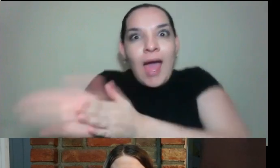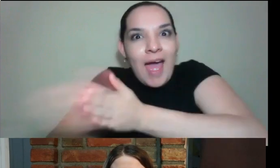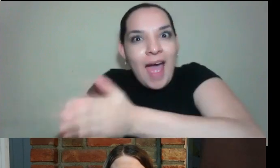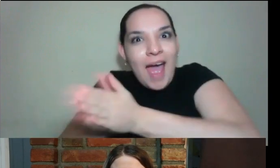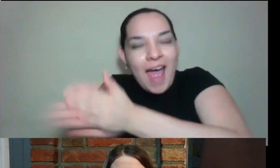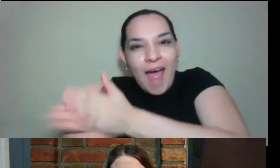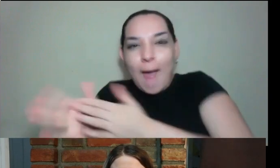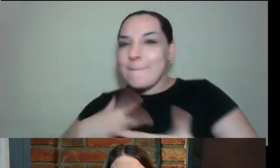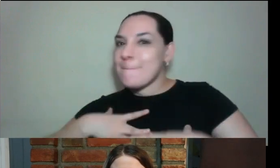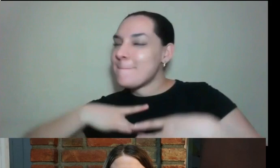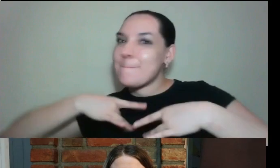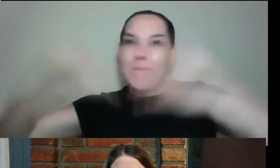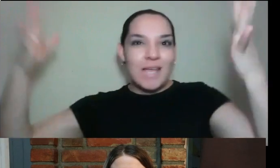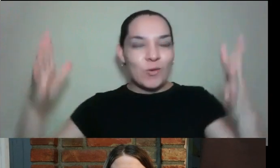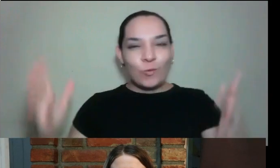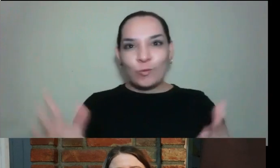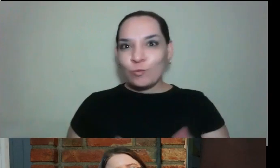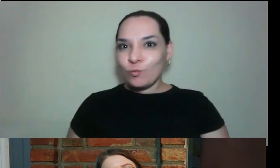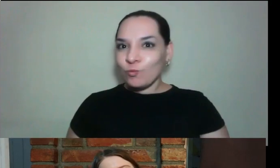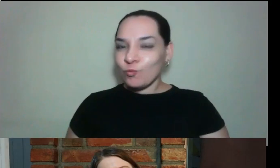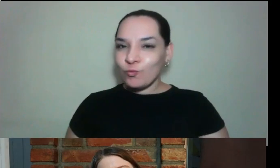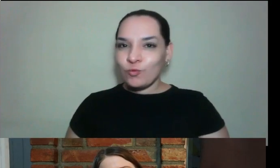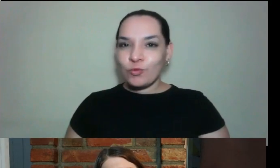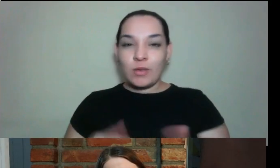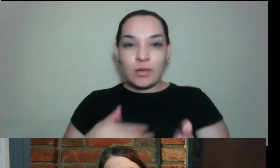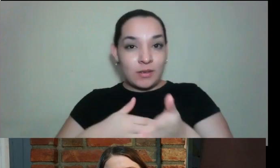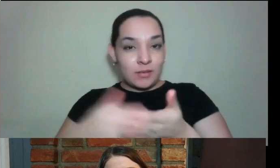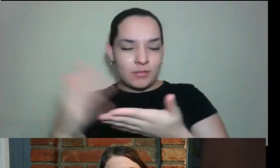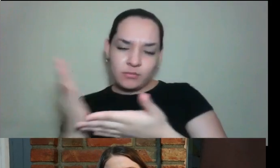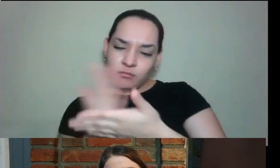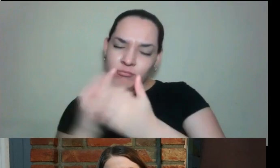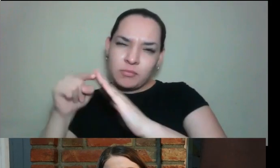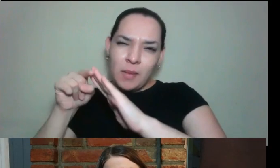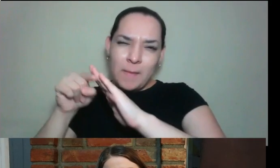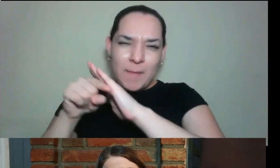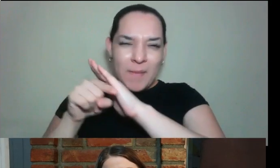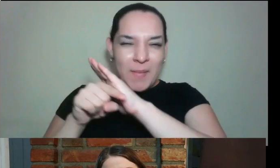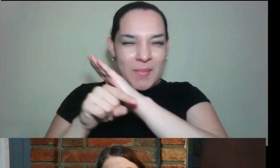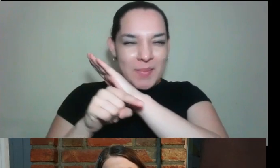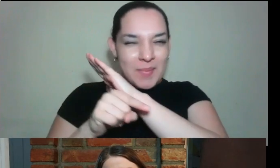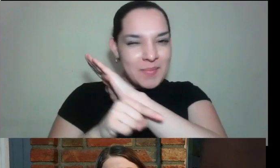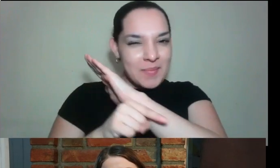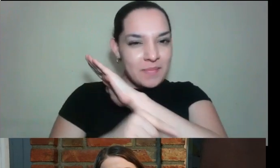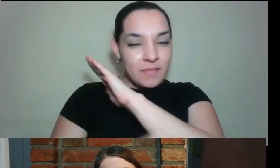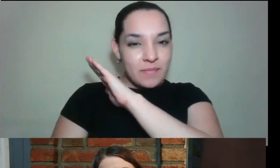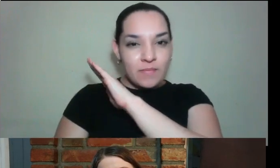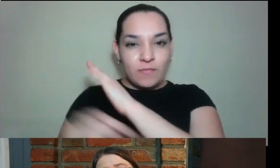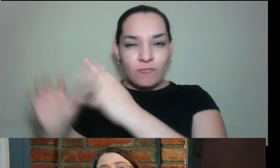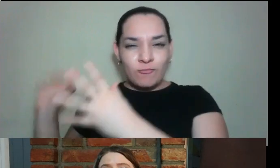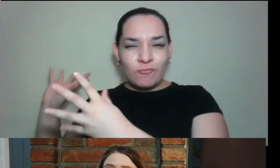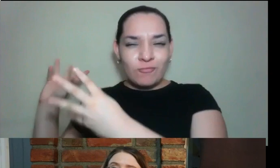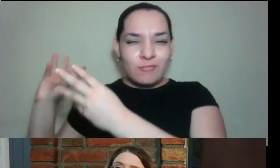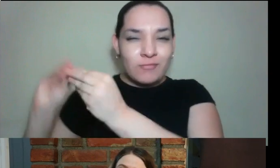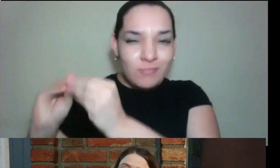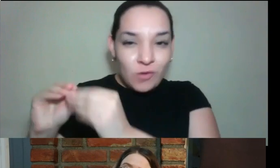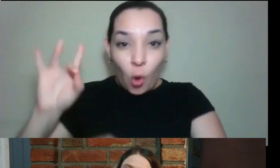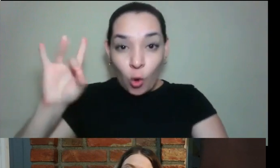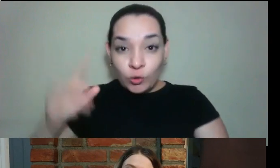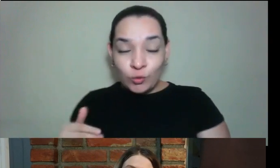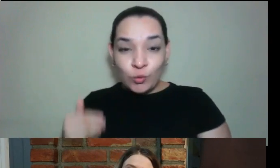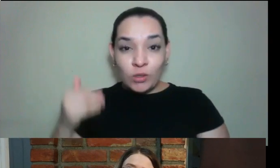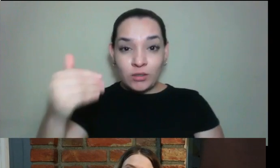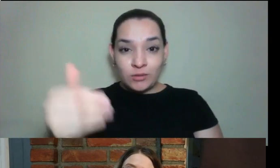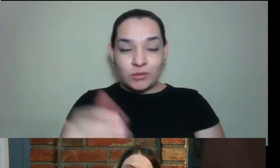estudiar psicología, me encantó. Me metí mucho más a estudiar, estuve estudiando aproximadamente